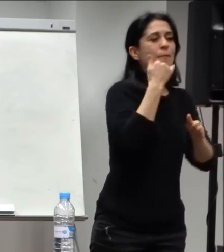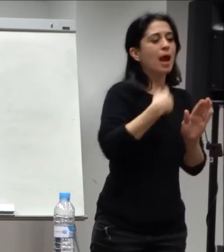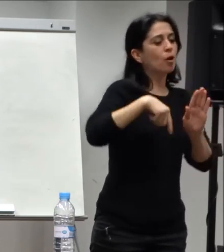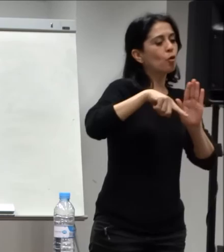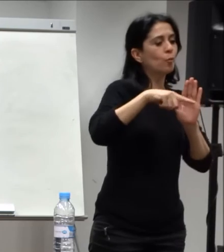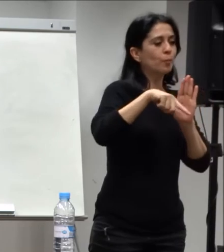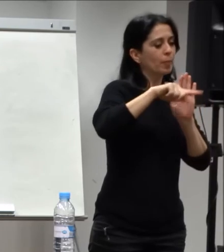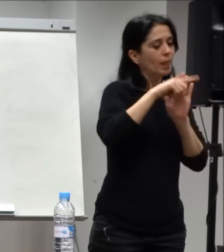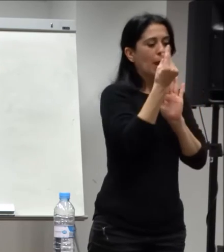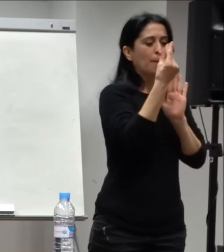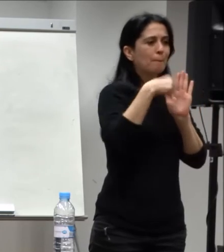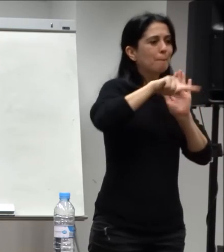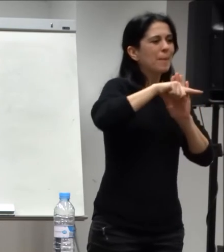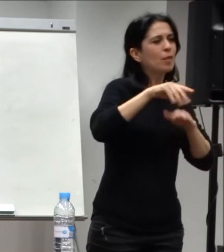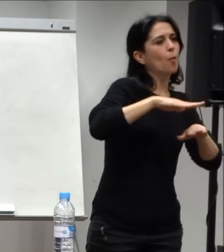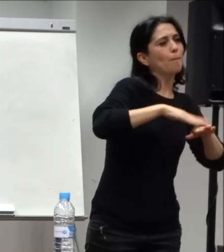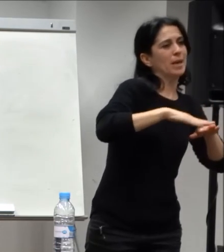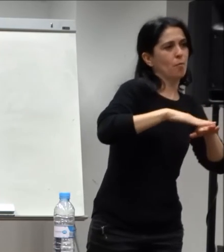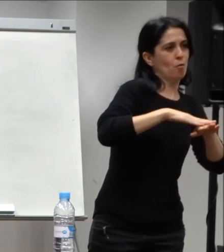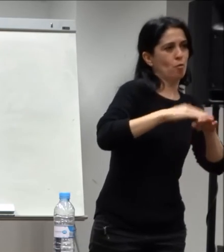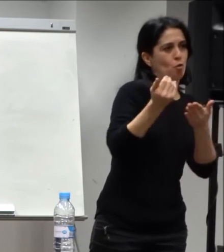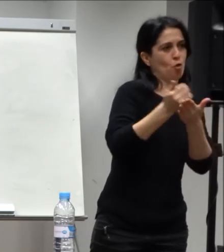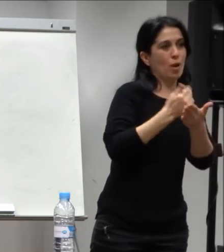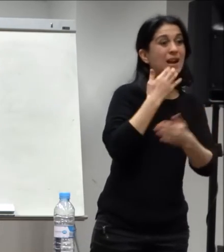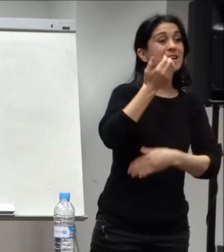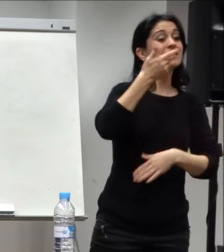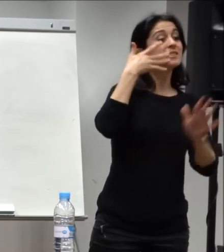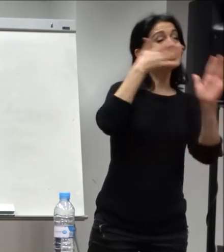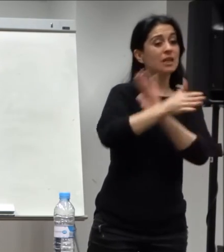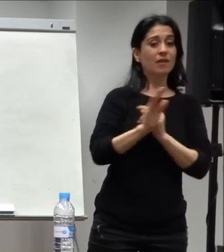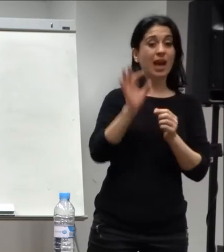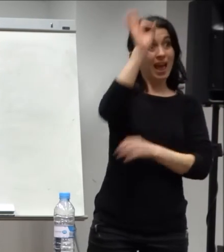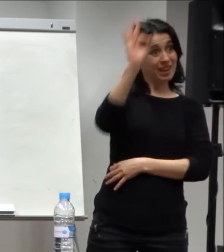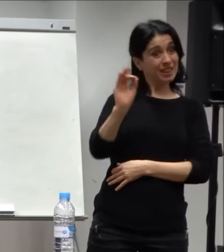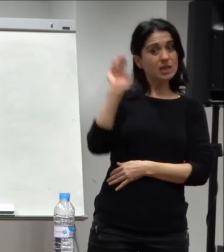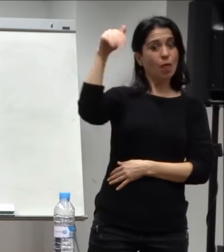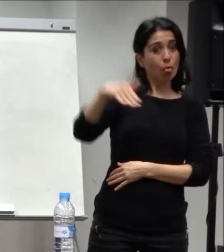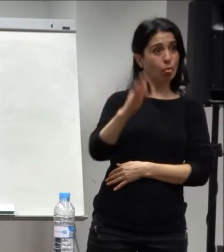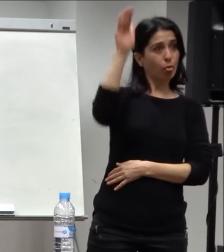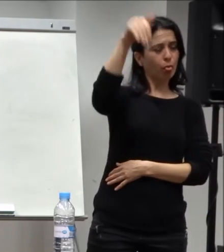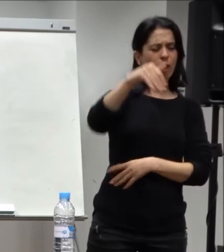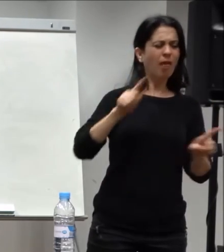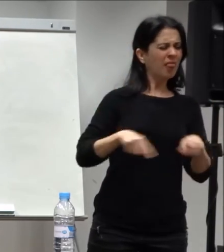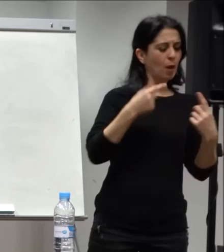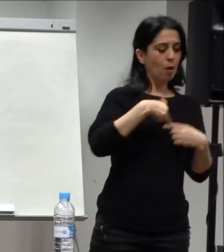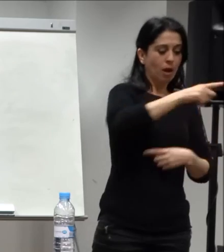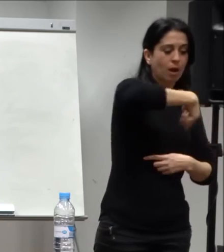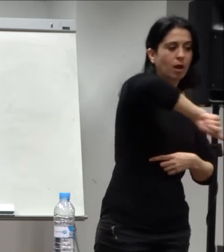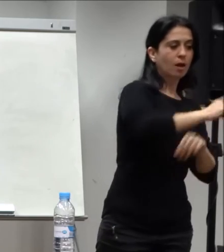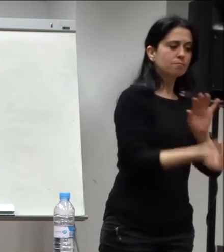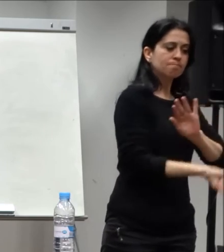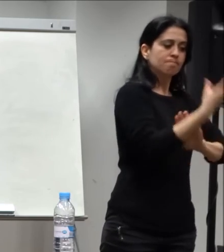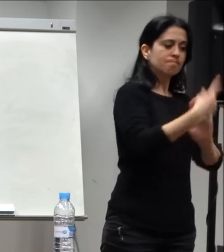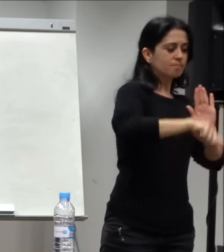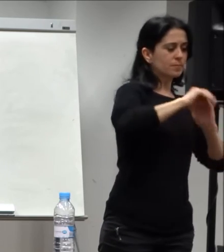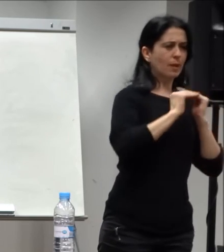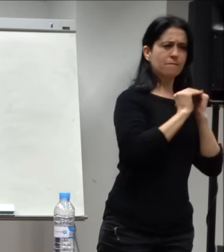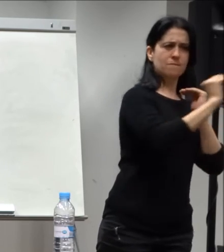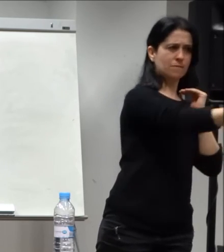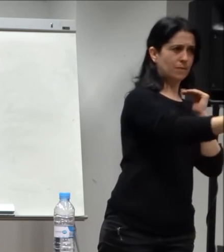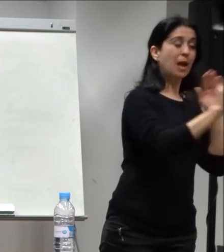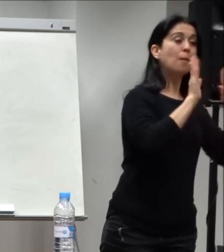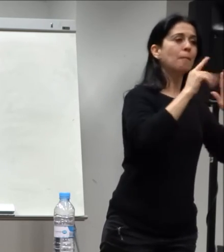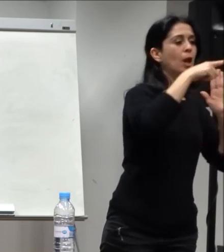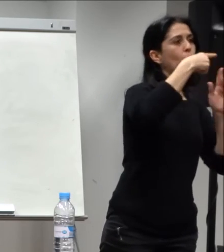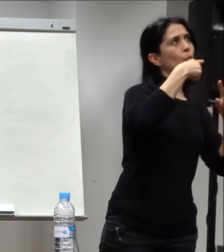un límite a la variabilidad del interés a la baja. O sea, uno cuando va a firmar un